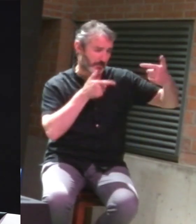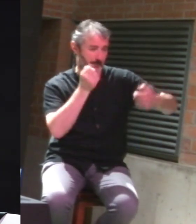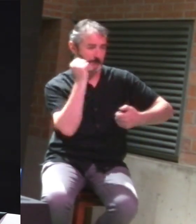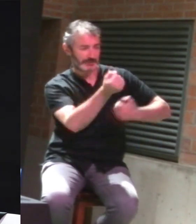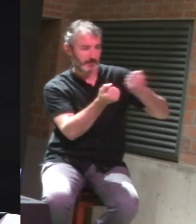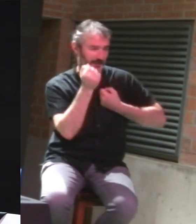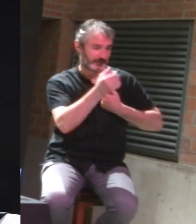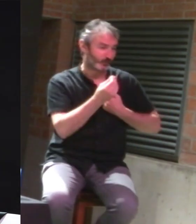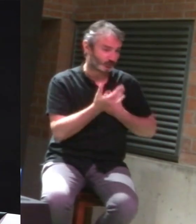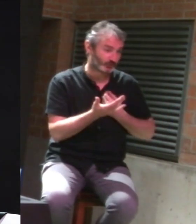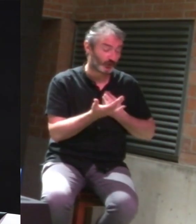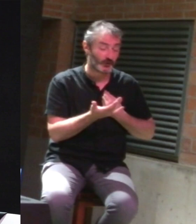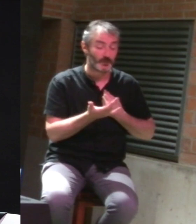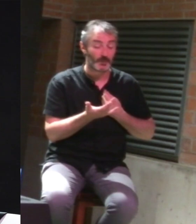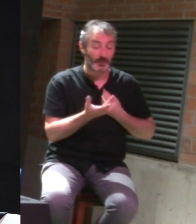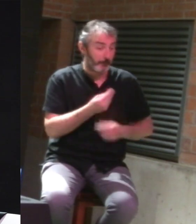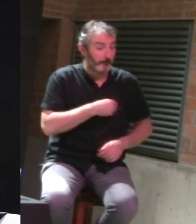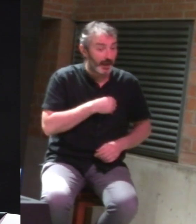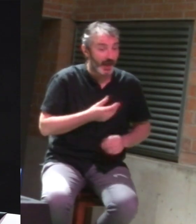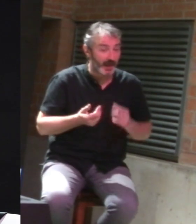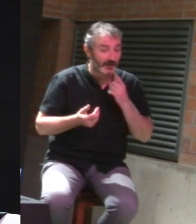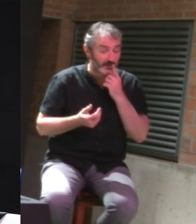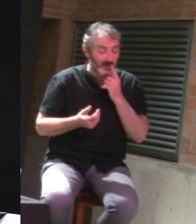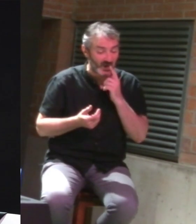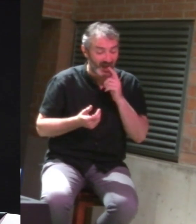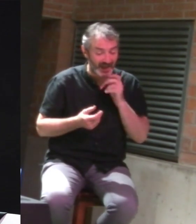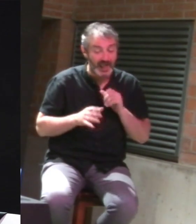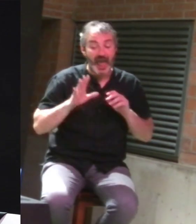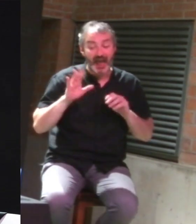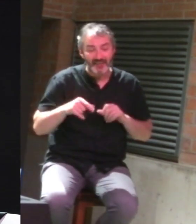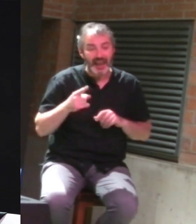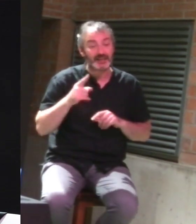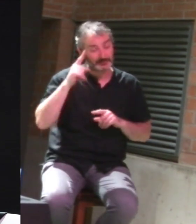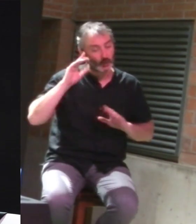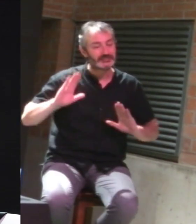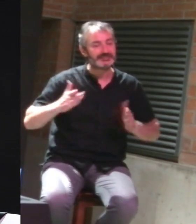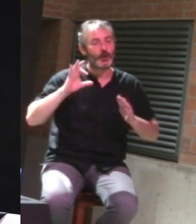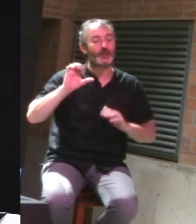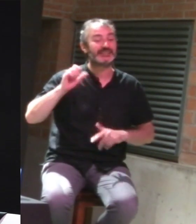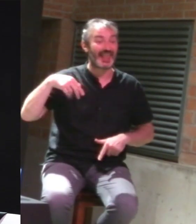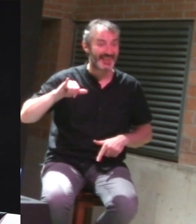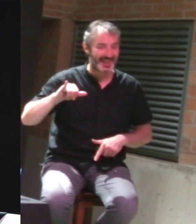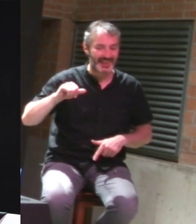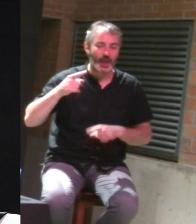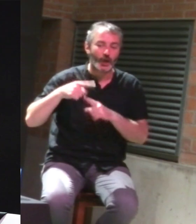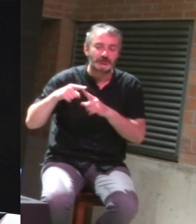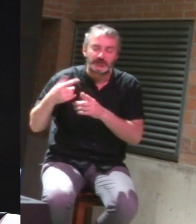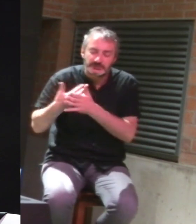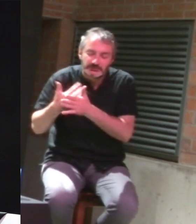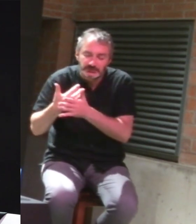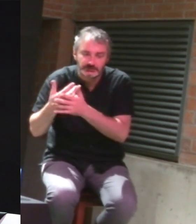no? És una pena que només, que per sort hem recuperat en Seguí, però tots els companys d'en Seguí, que